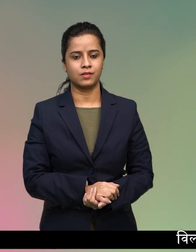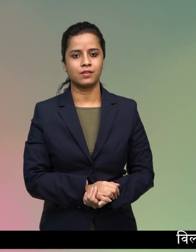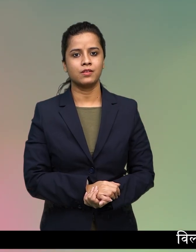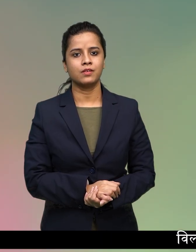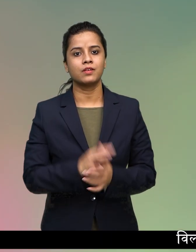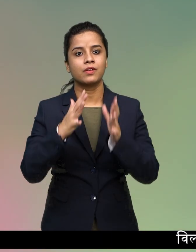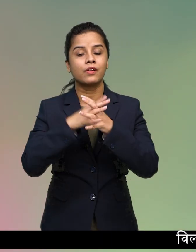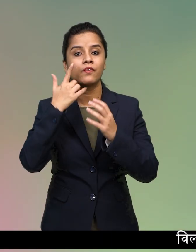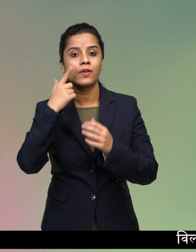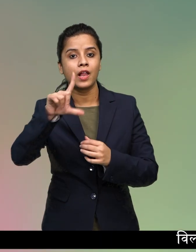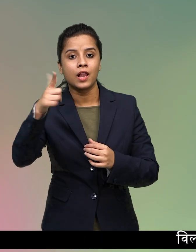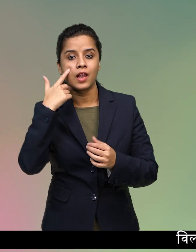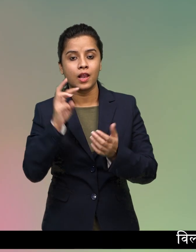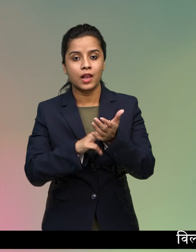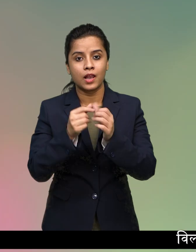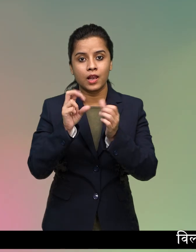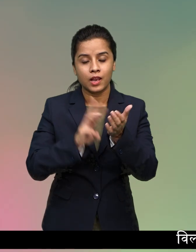विल्यम हार्वे सन 1628